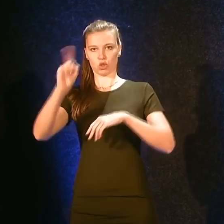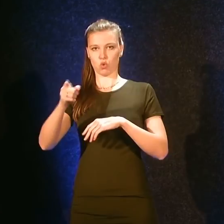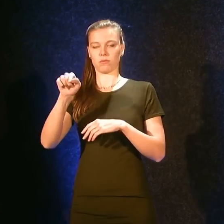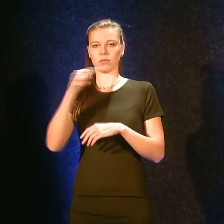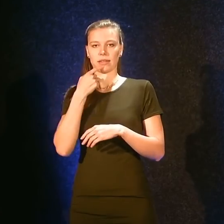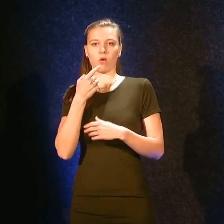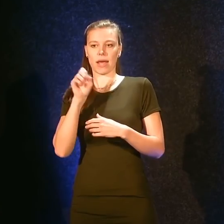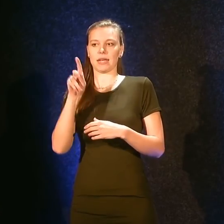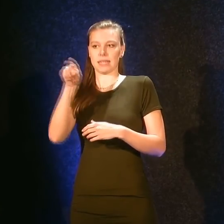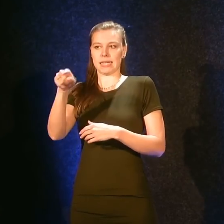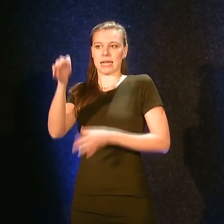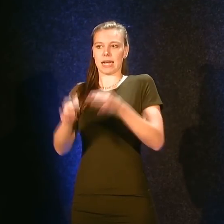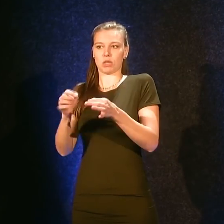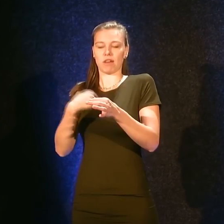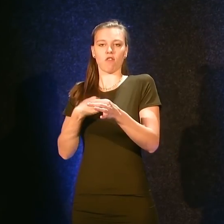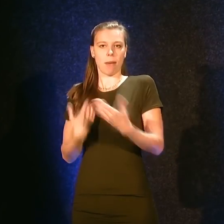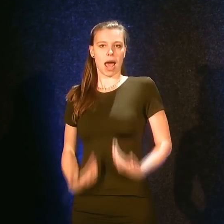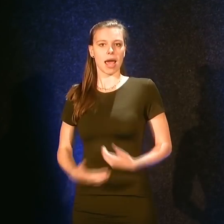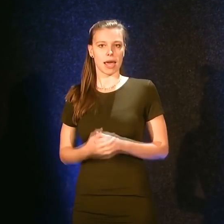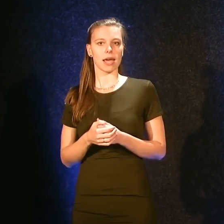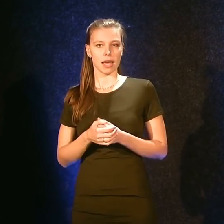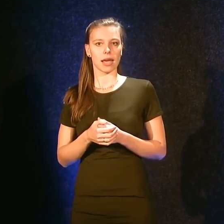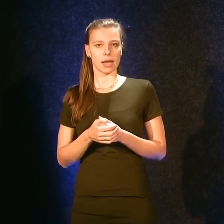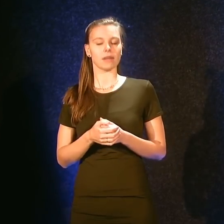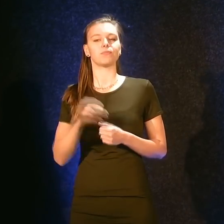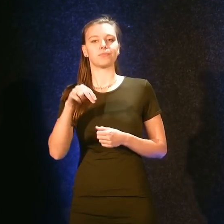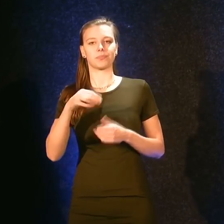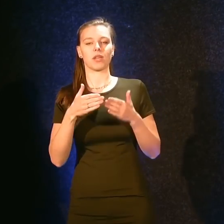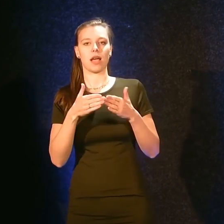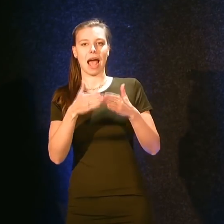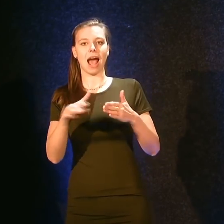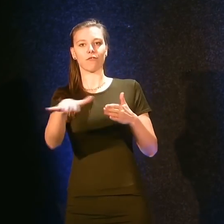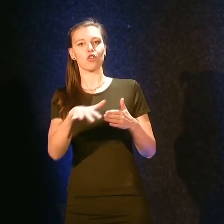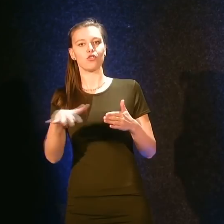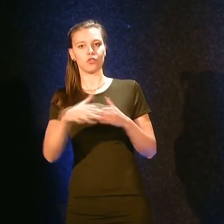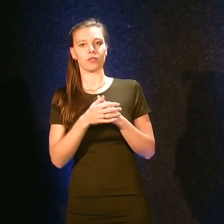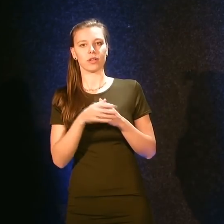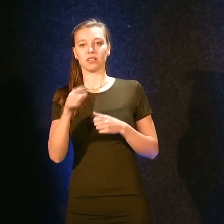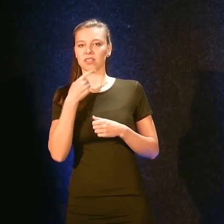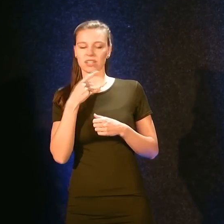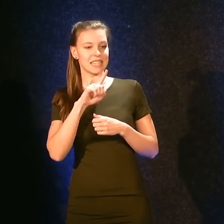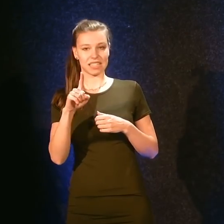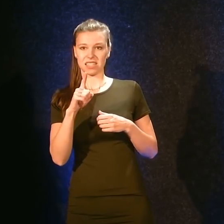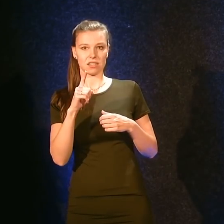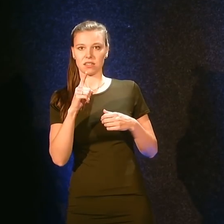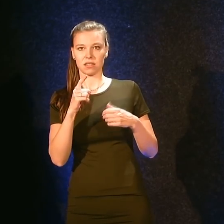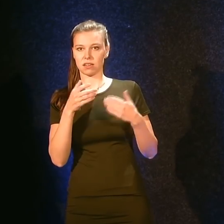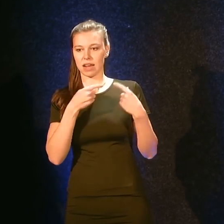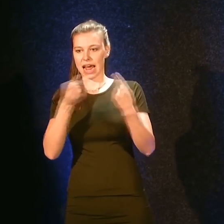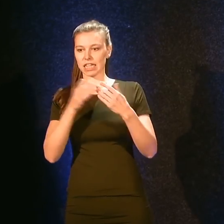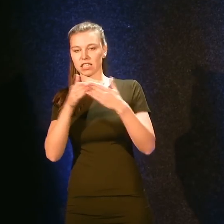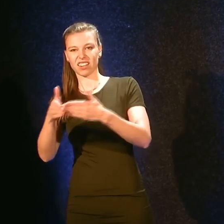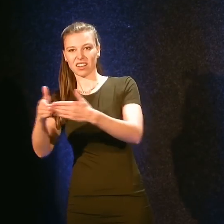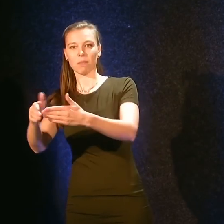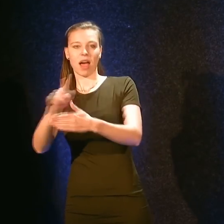dan maar recht spreken. Ze zijn in een haven en Paulus die zegt, jongens, vaar niet uit. Maar ja, hij is een gevangene